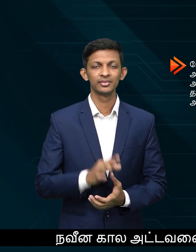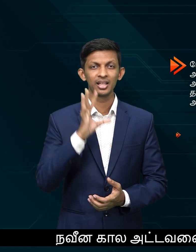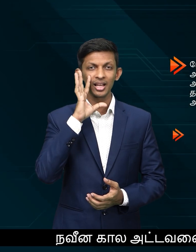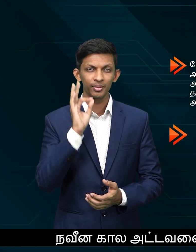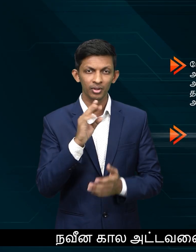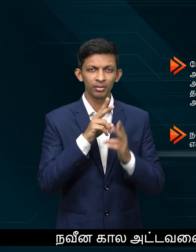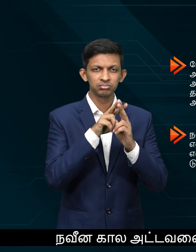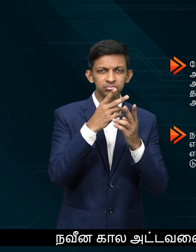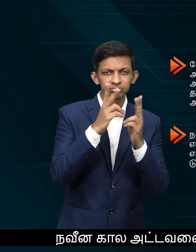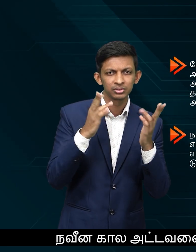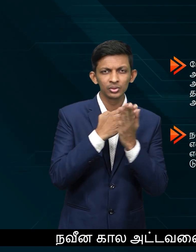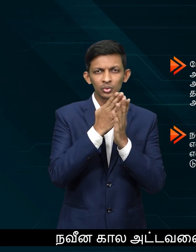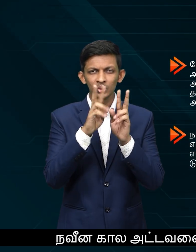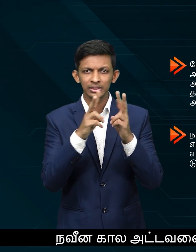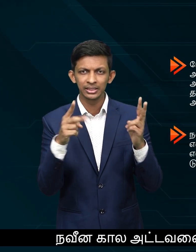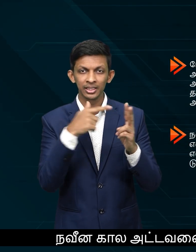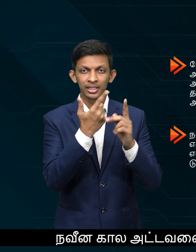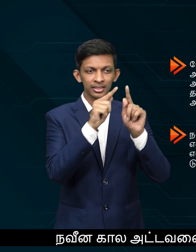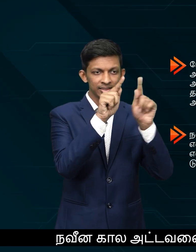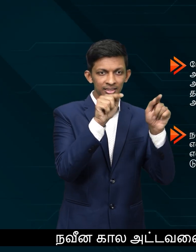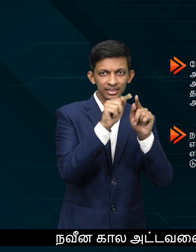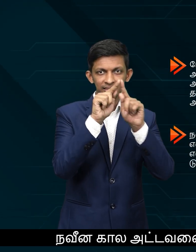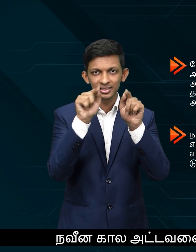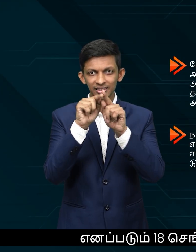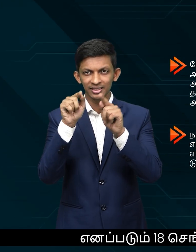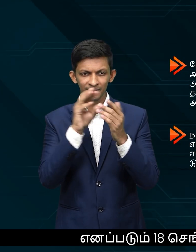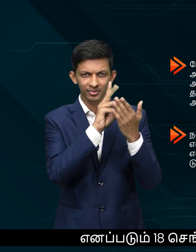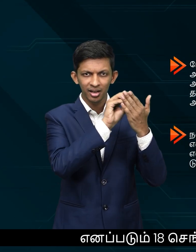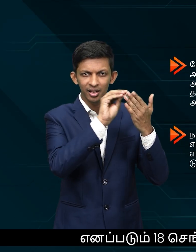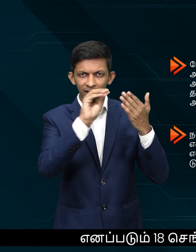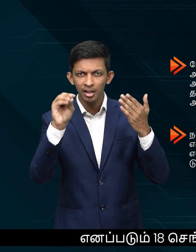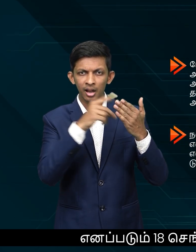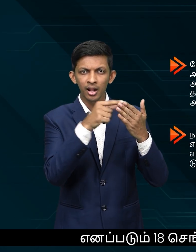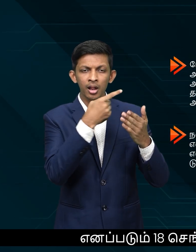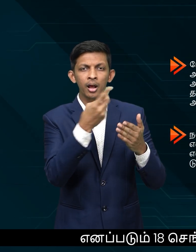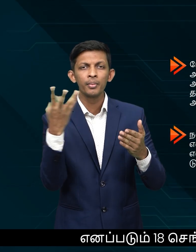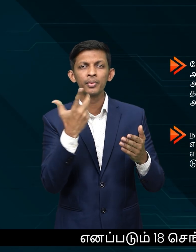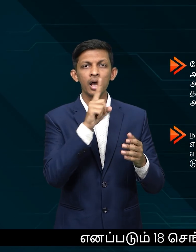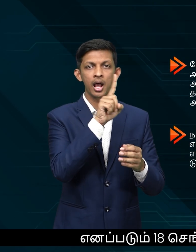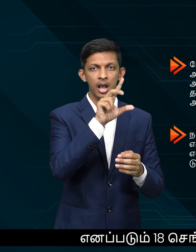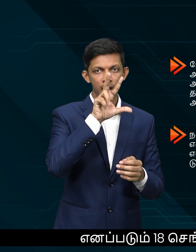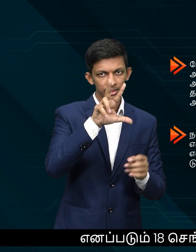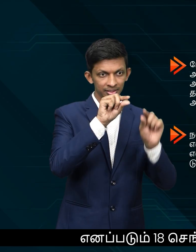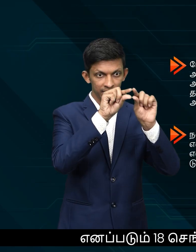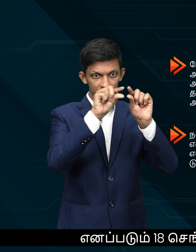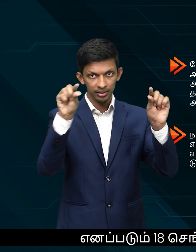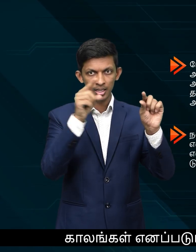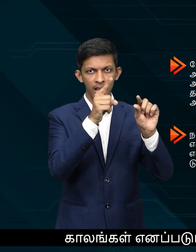நவீன தனிம அட்டவணையில் உள்ள கூறுகள் குழுக்கள் எனப்படும் 18 செங்குத்து நெடுவரிசைகளிலும்